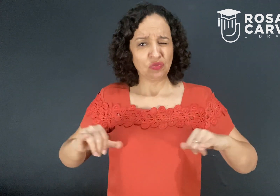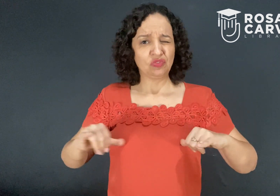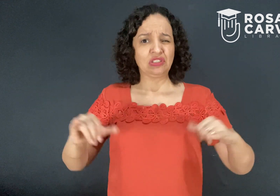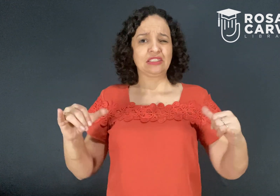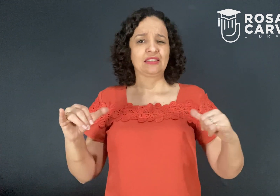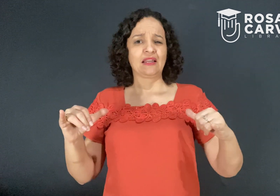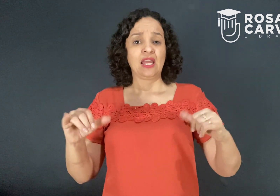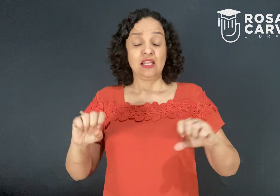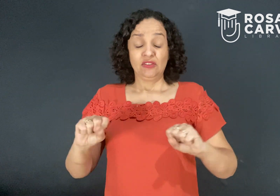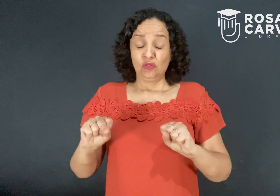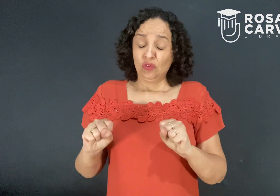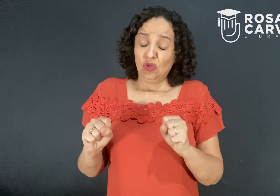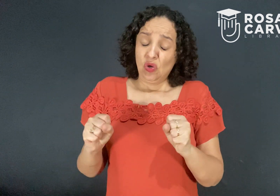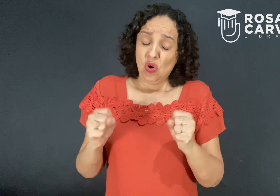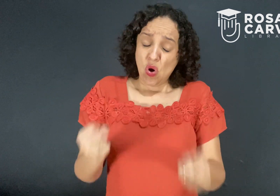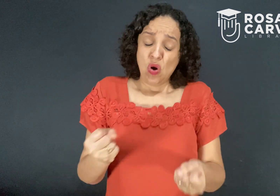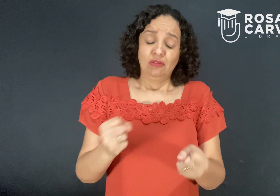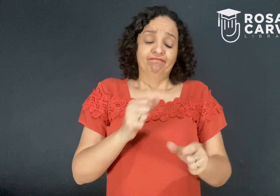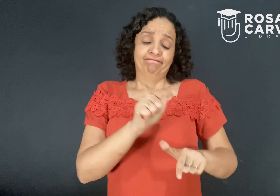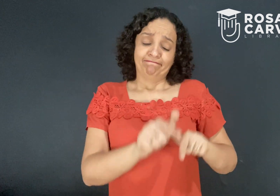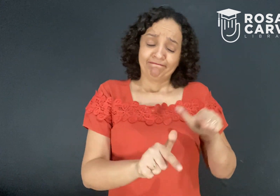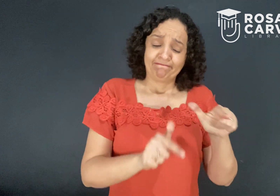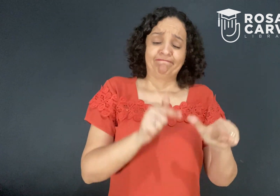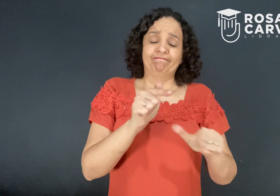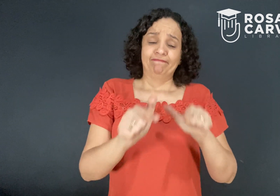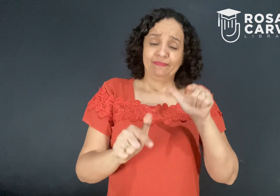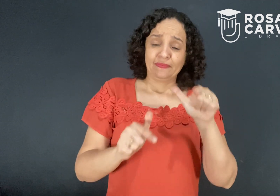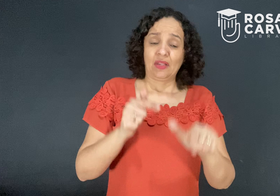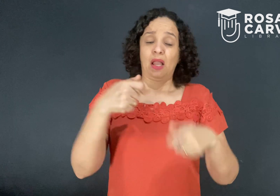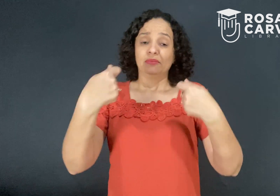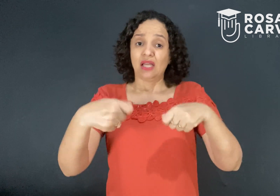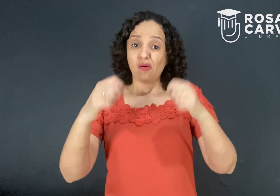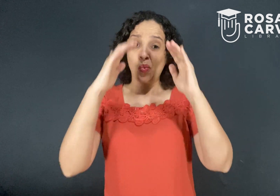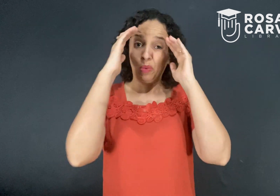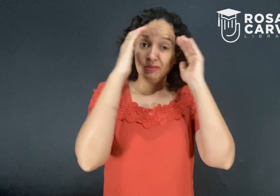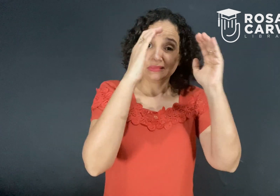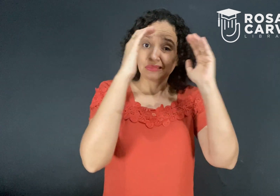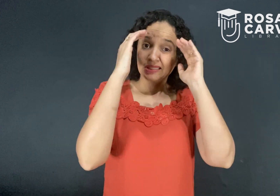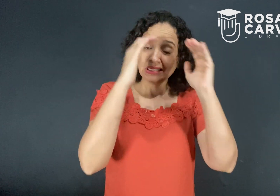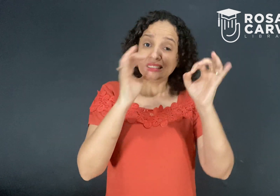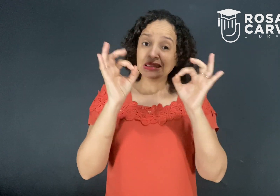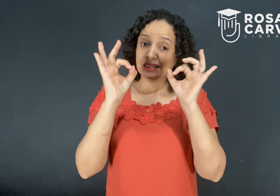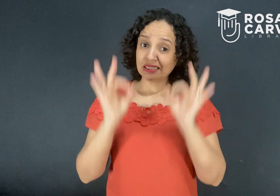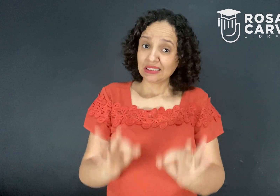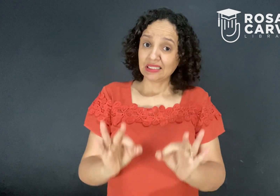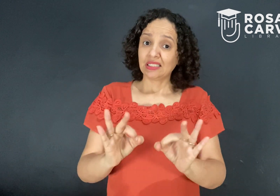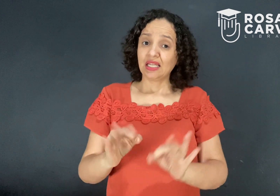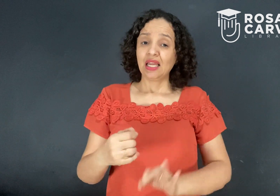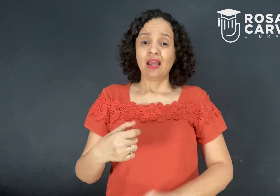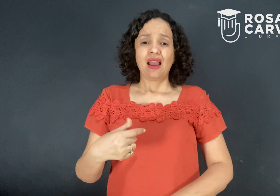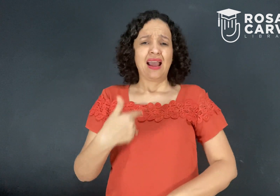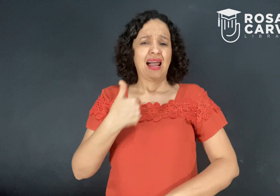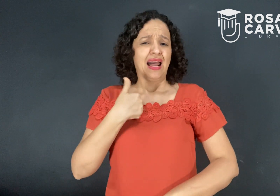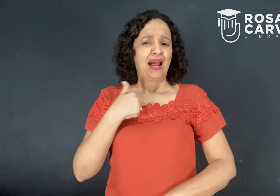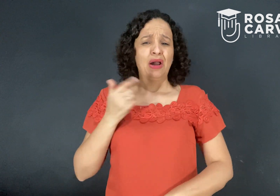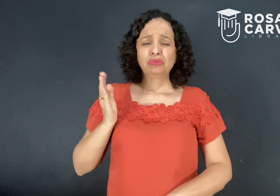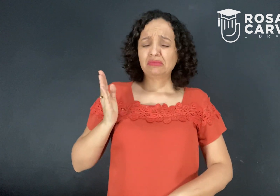fragilidade, fazia muito esforço para realizar as tarefas e cumprir as obrigações do trabalho. E isso trazia